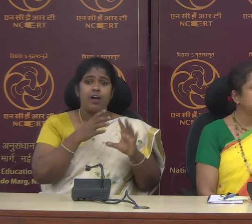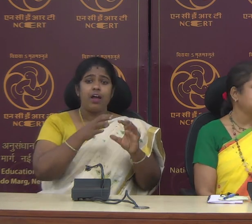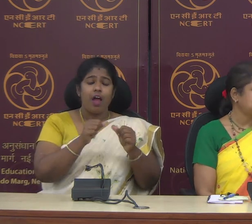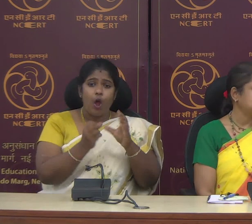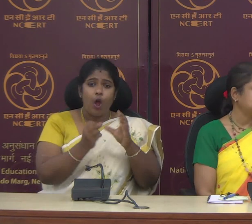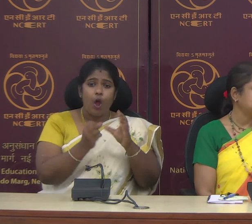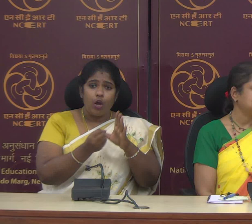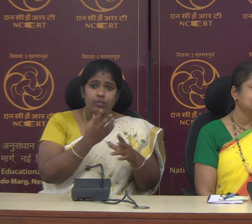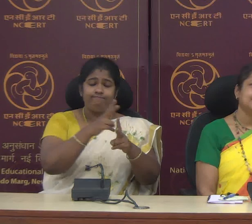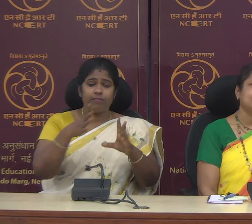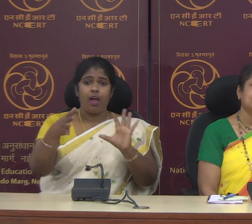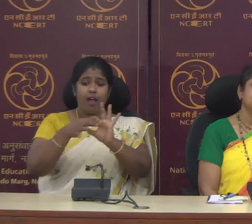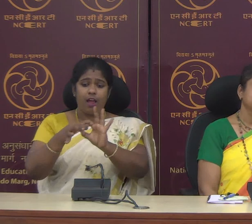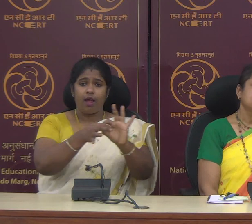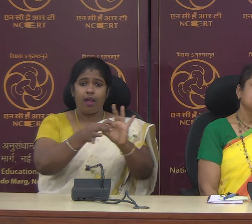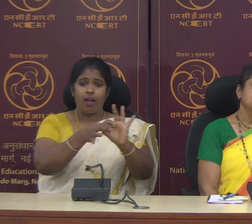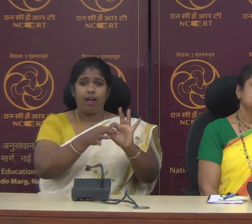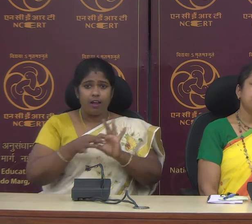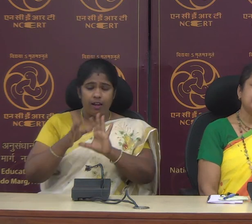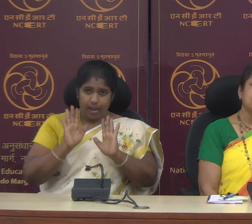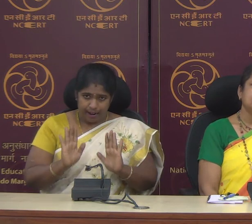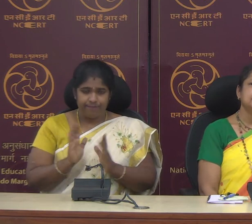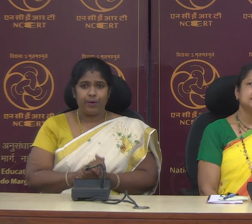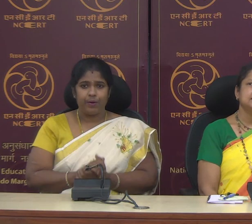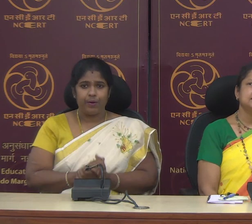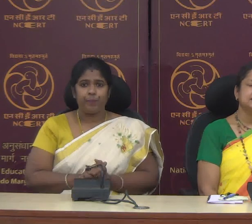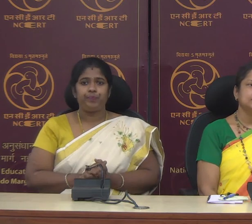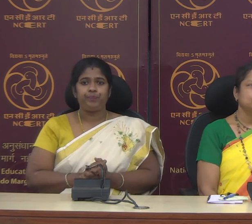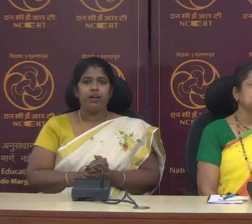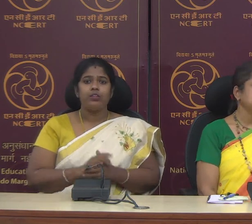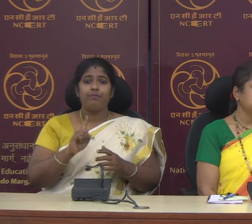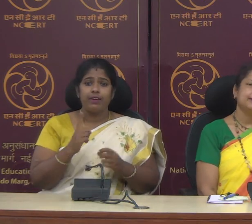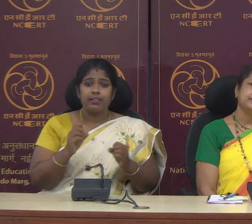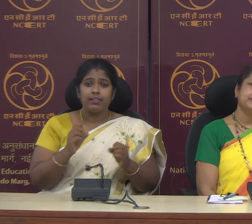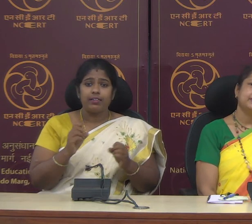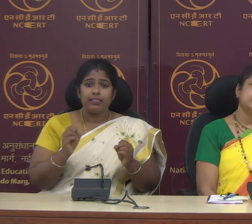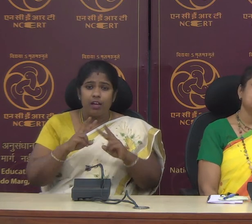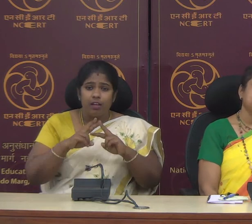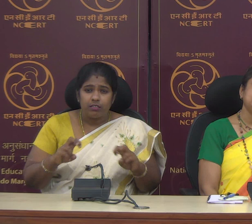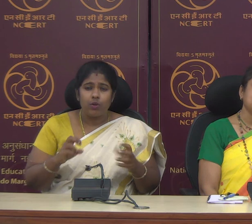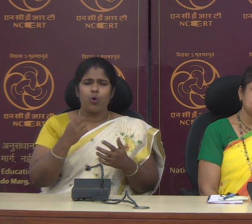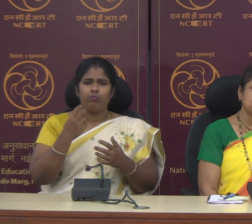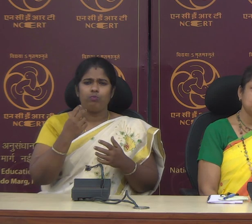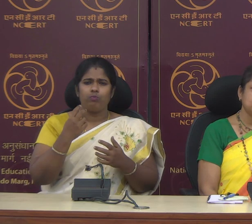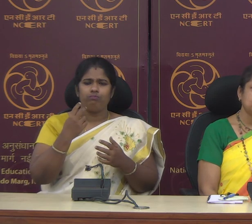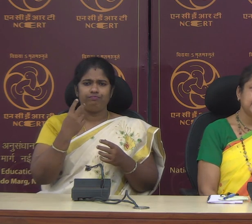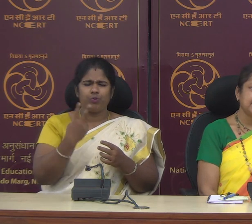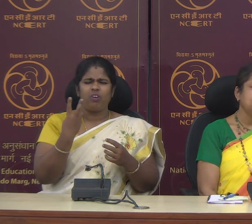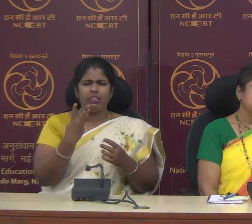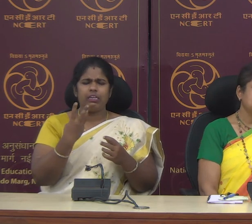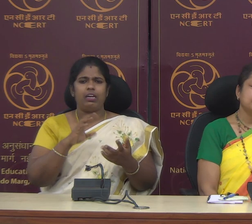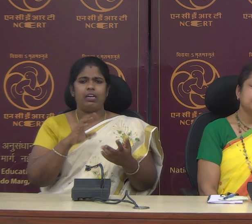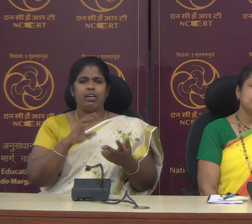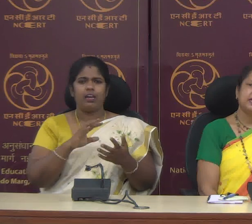हम उनको भी साथ लेकर के चलने वाले हैं। सो पहला, इस रिसर्च के दो तीन डायमेंशंस हैं। पहली डायमेंशन तो यही